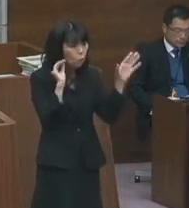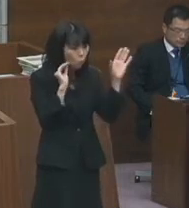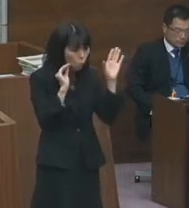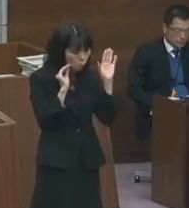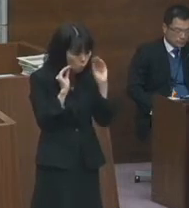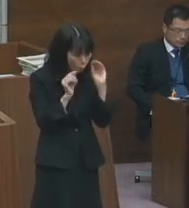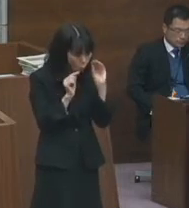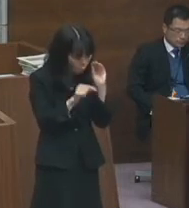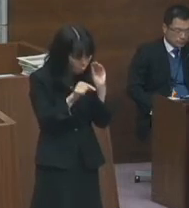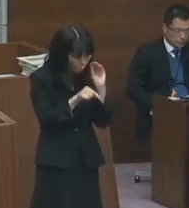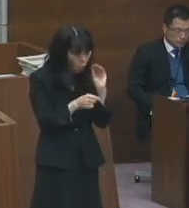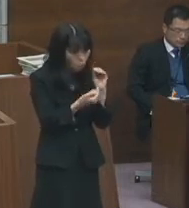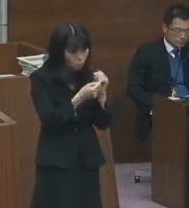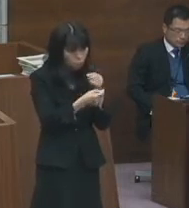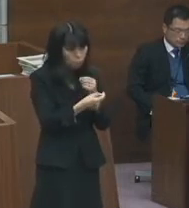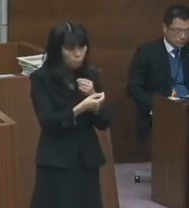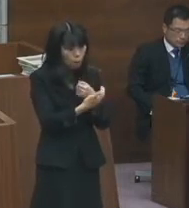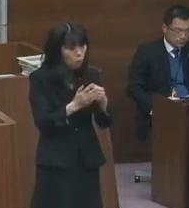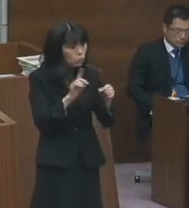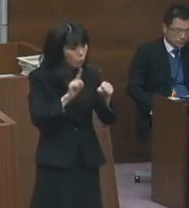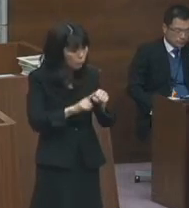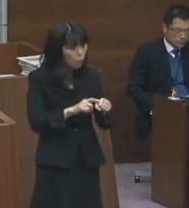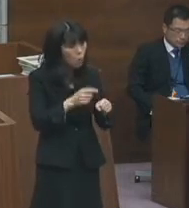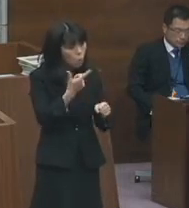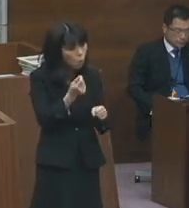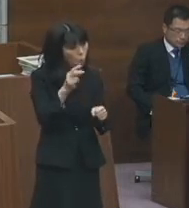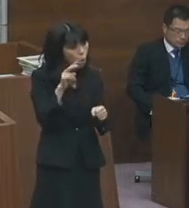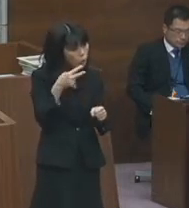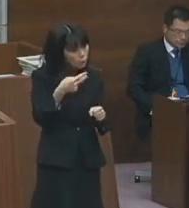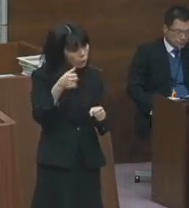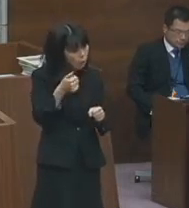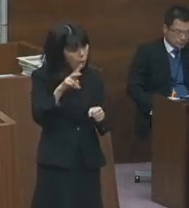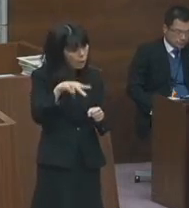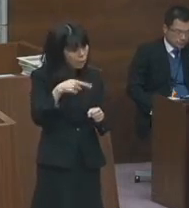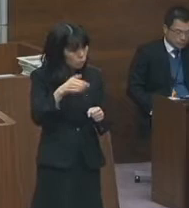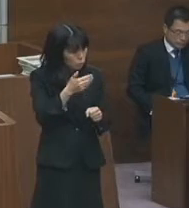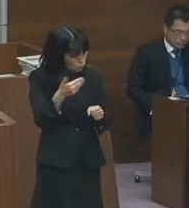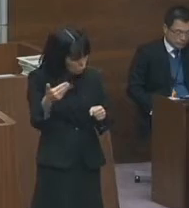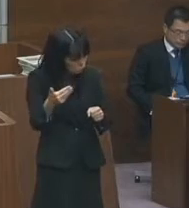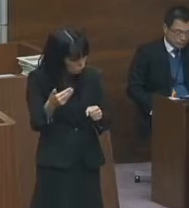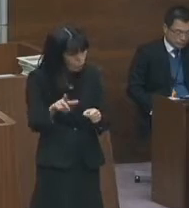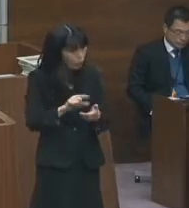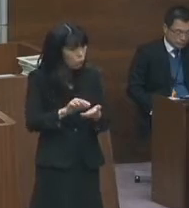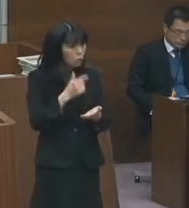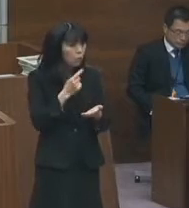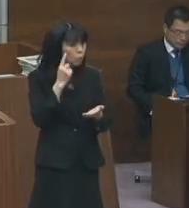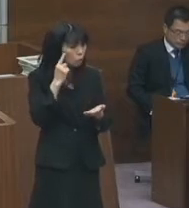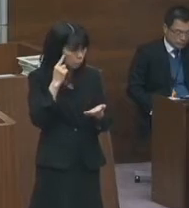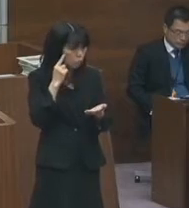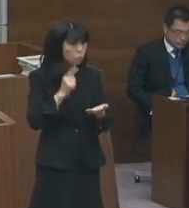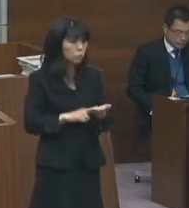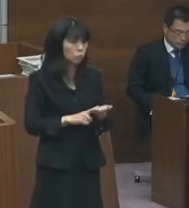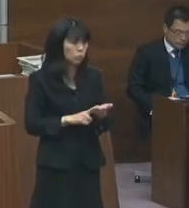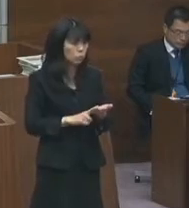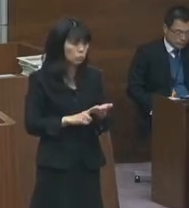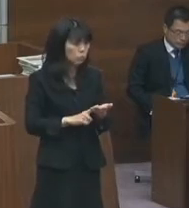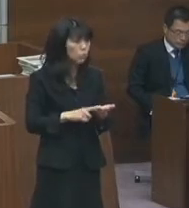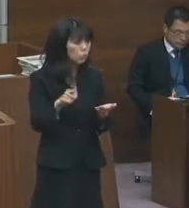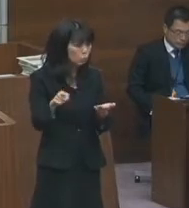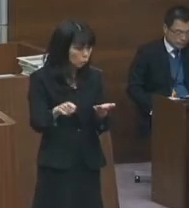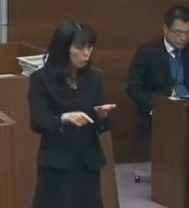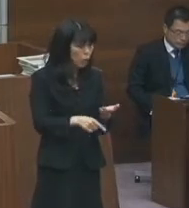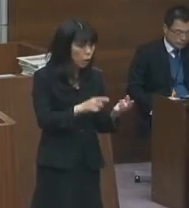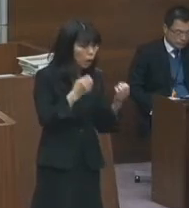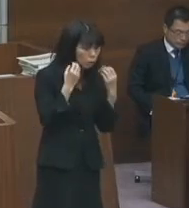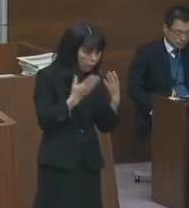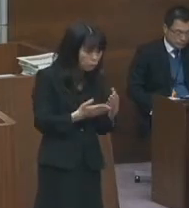予定しております。さらに、特定の葬儀関連業者への斡旋や利益誘導等が起こらないように、葬祭